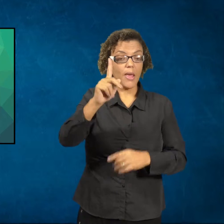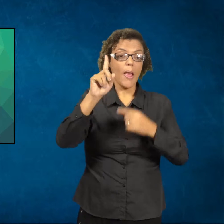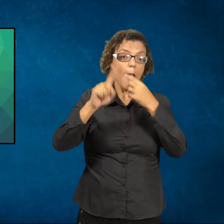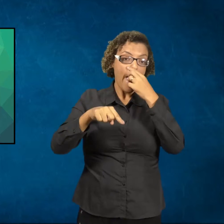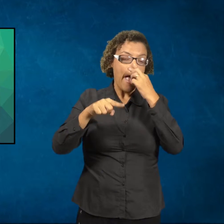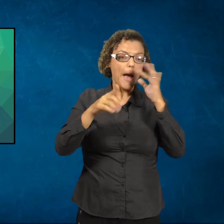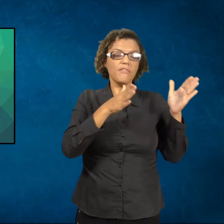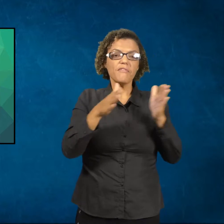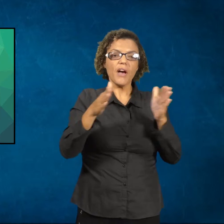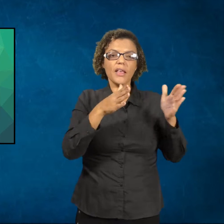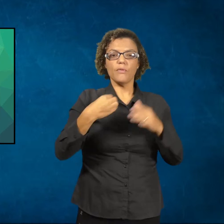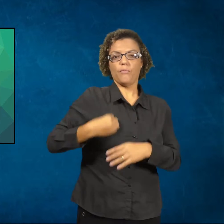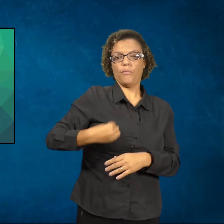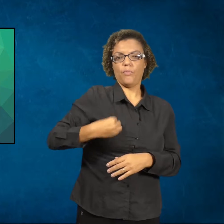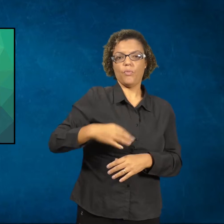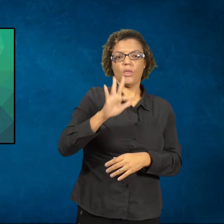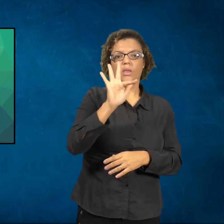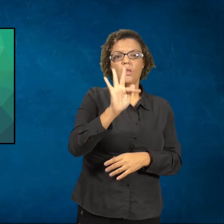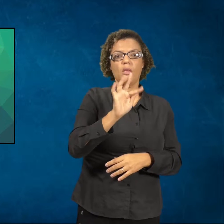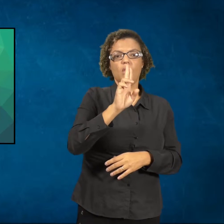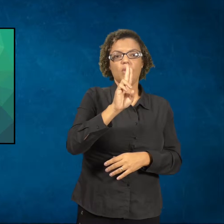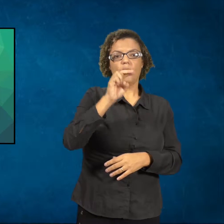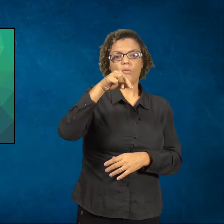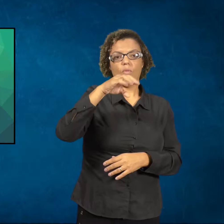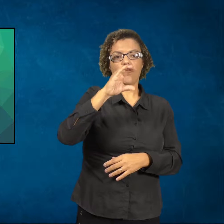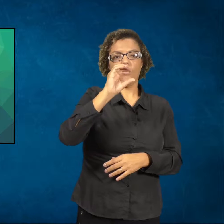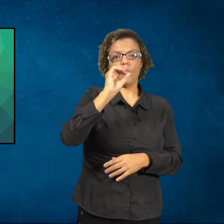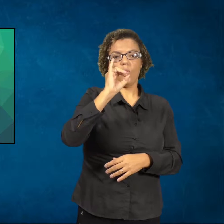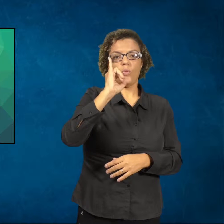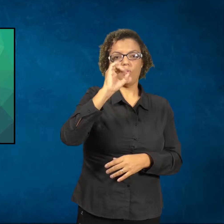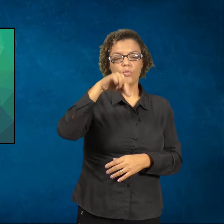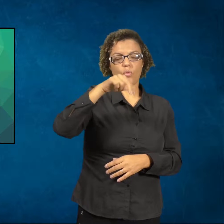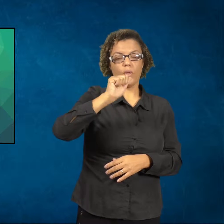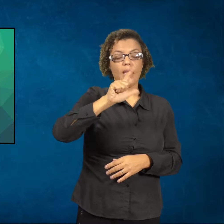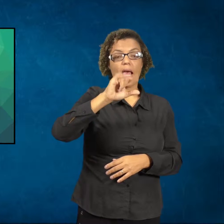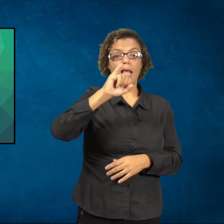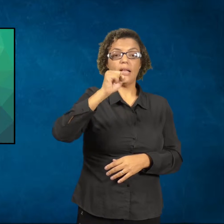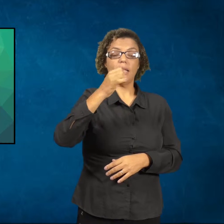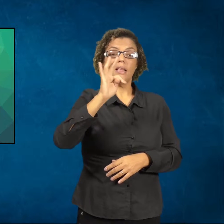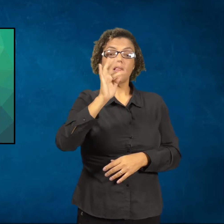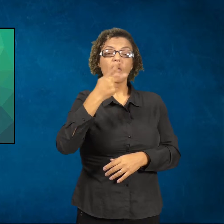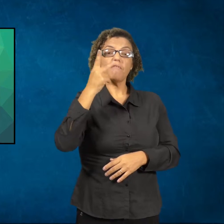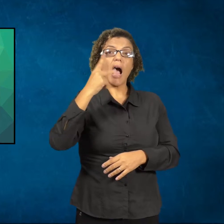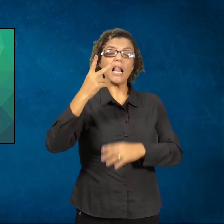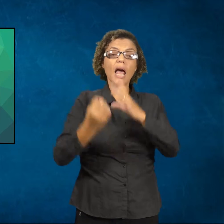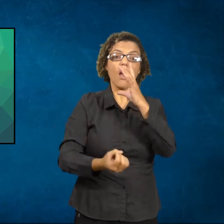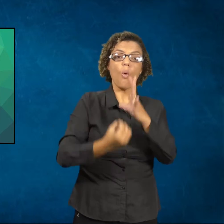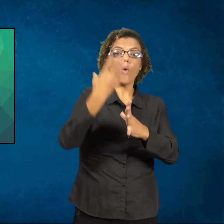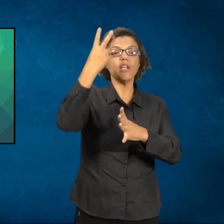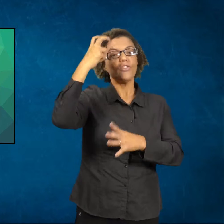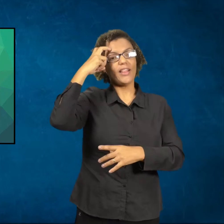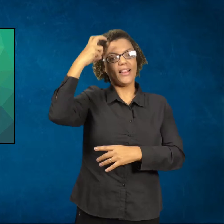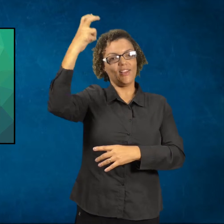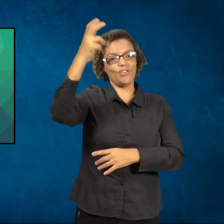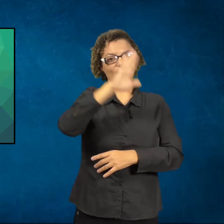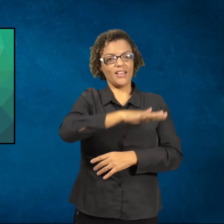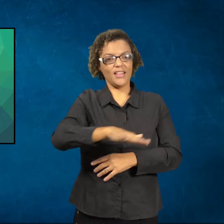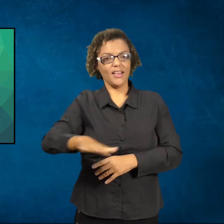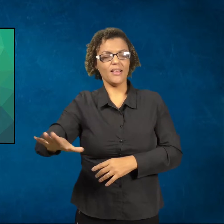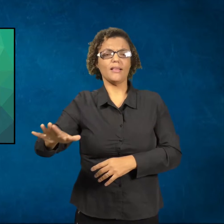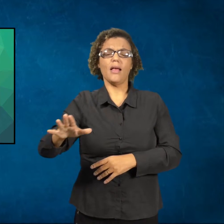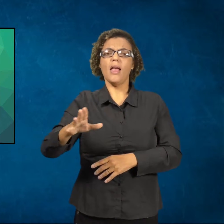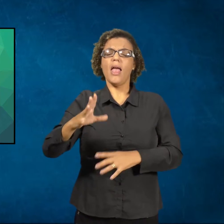funcionalista. Tem um livro que é O Nascimento da Inteligência na Criança, que é um livro fantástico, assim, a capacidade que o